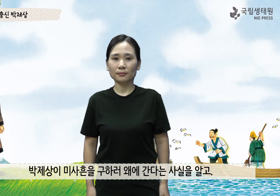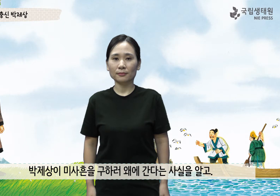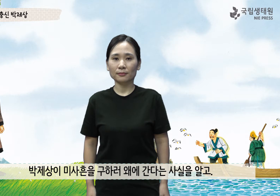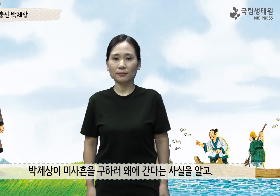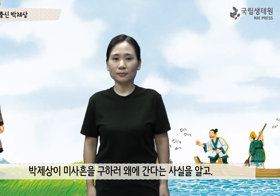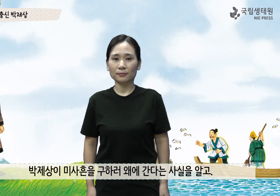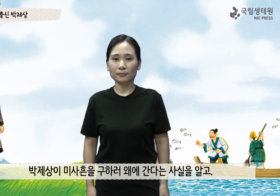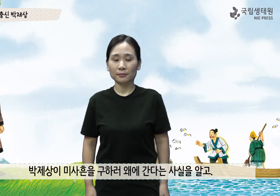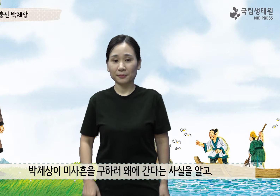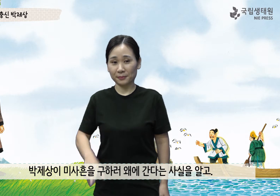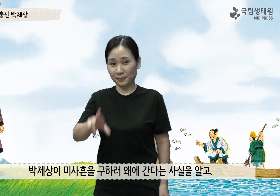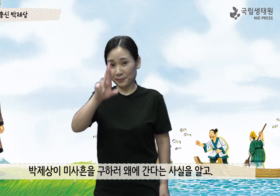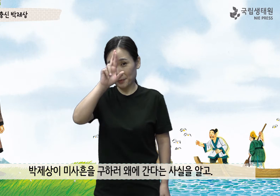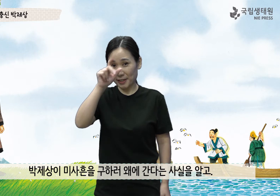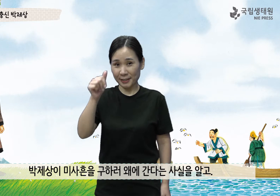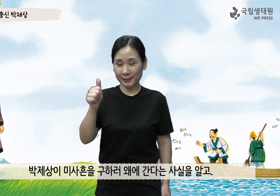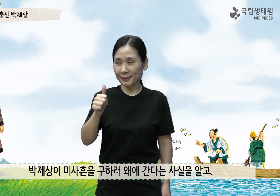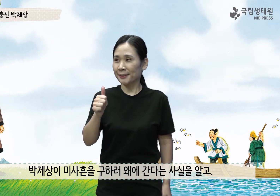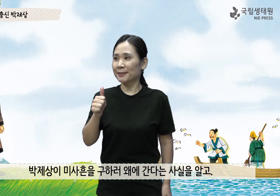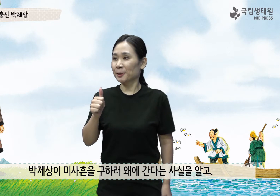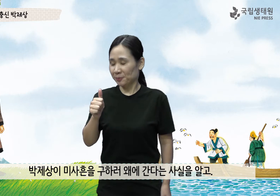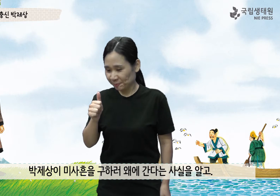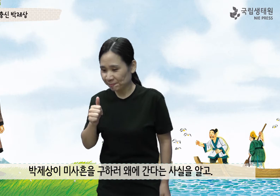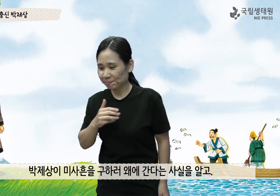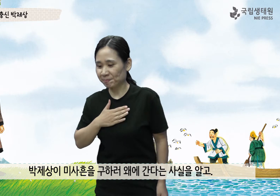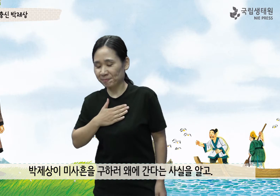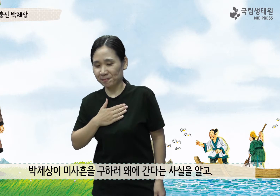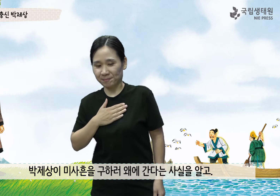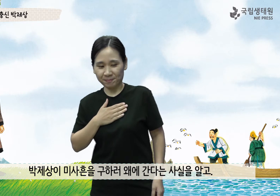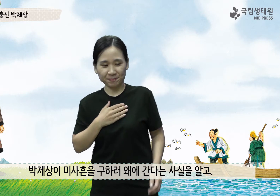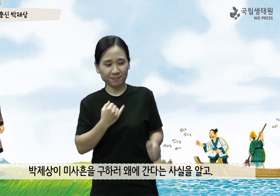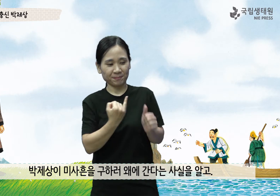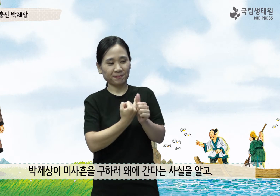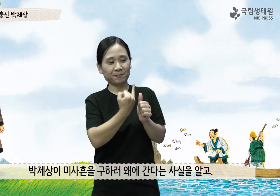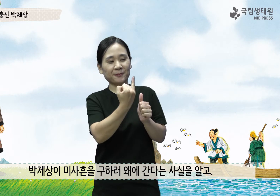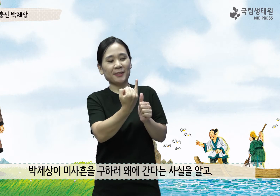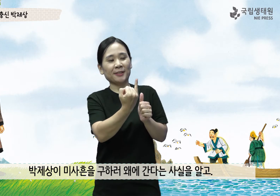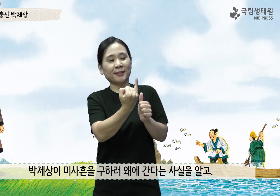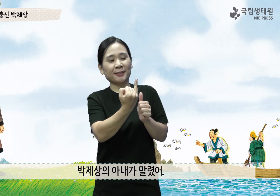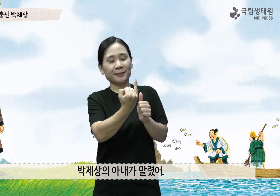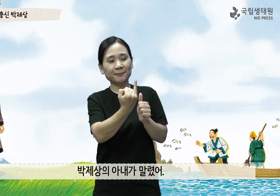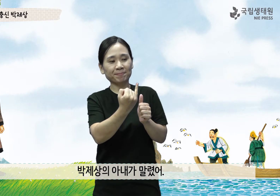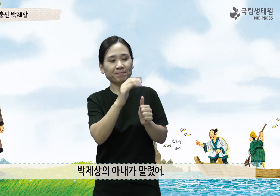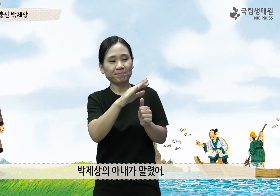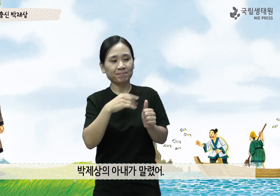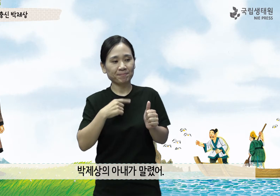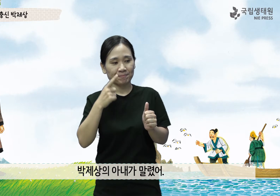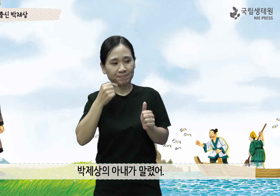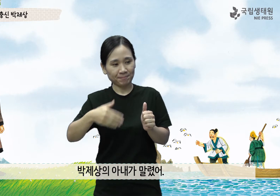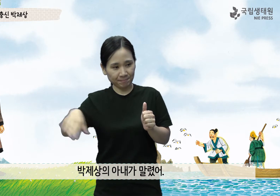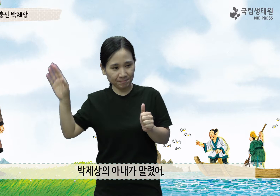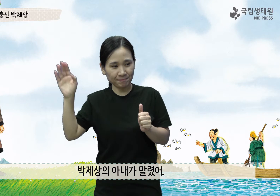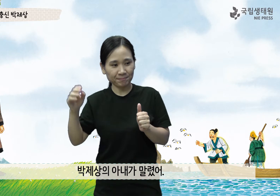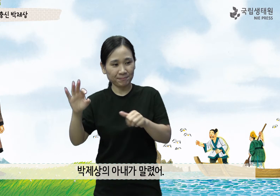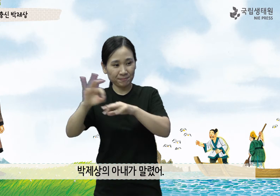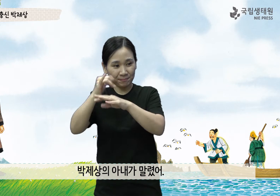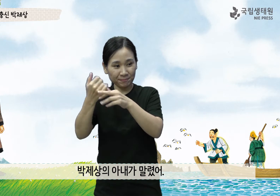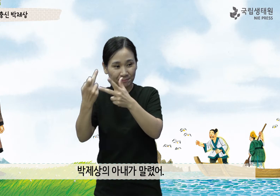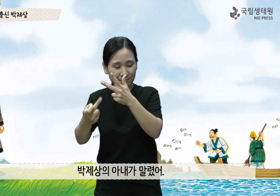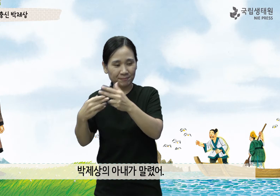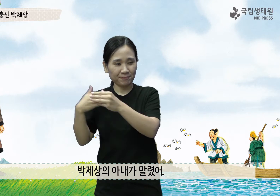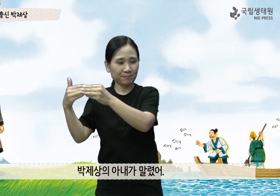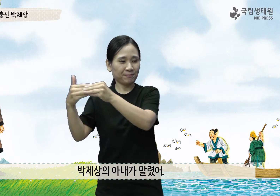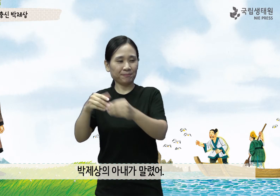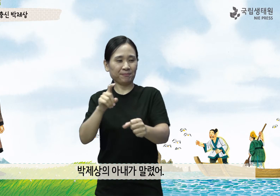박재상이 미사한을 구하러 외에 간다는 사실을 알고 박재상의 아내가 말렸어.